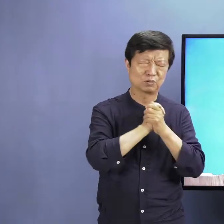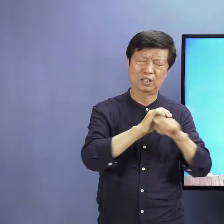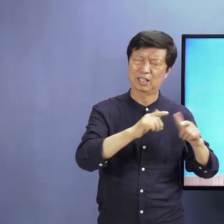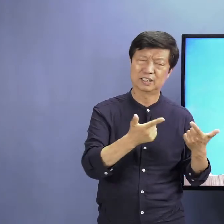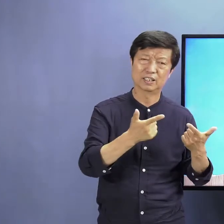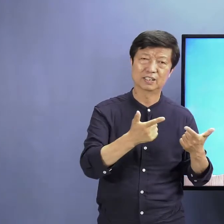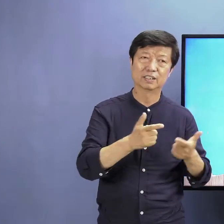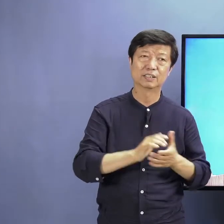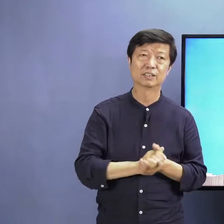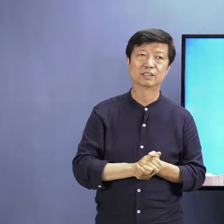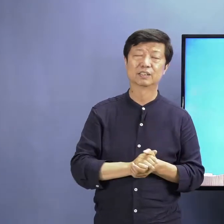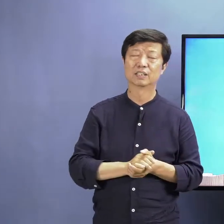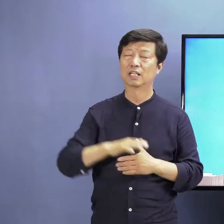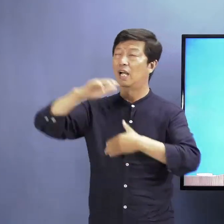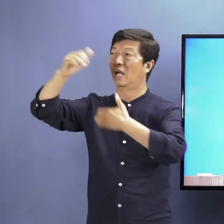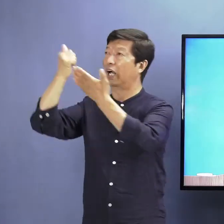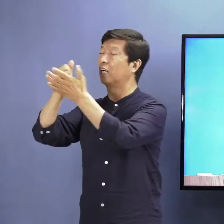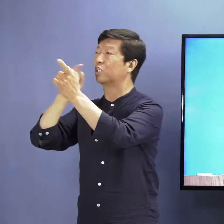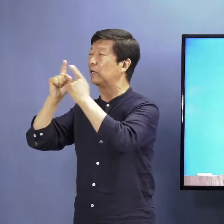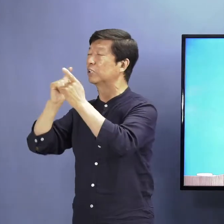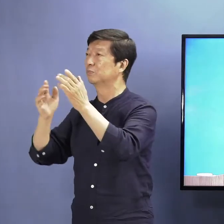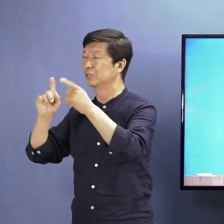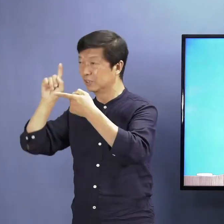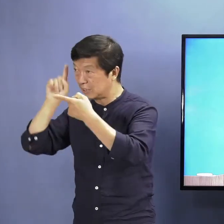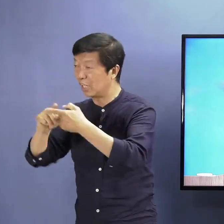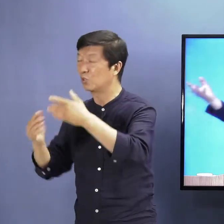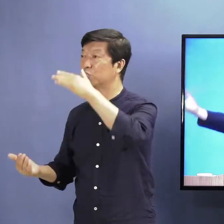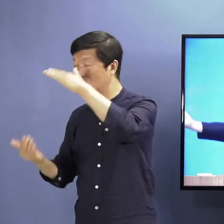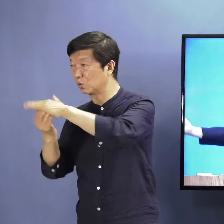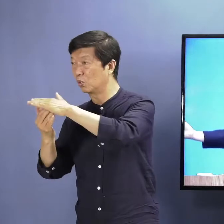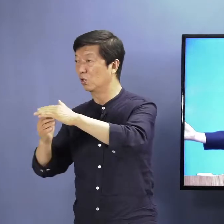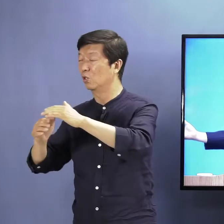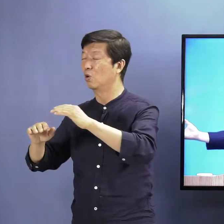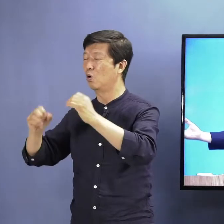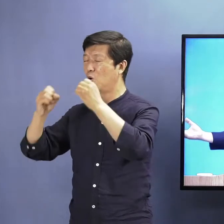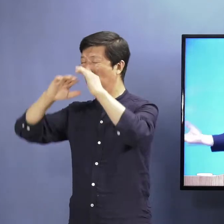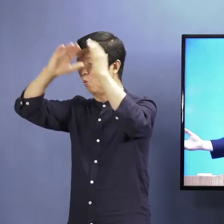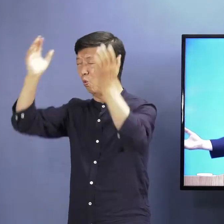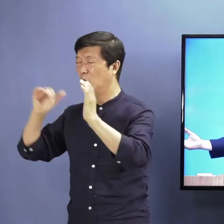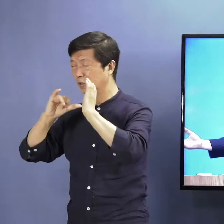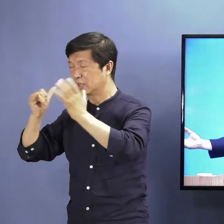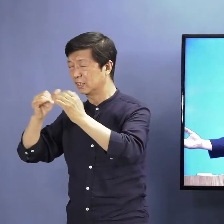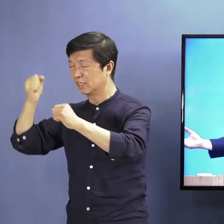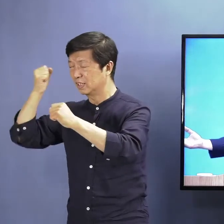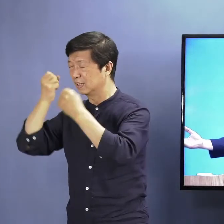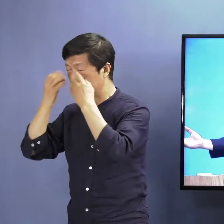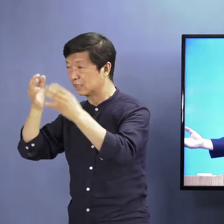정말 말씀하신 대로 이루실 줄 믿습니다. 온 세상을 다 만드신 분 아니십니까? 주여